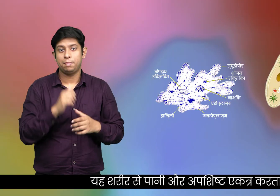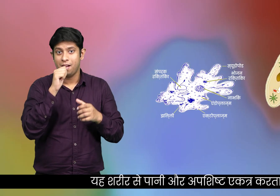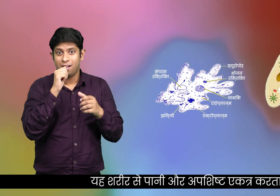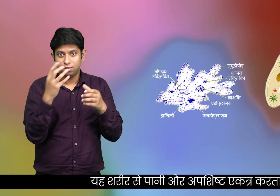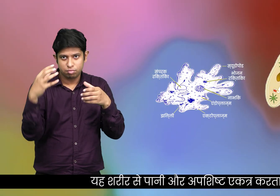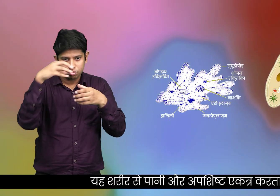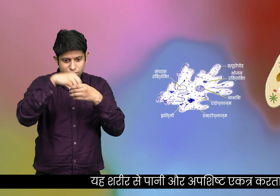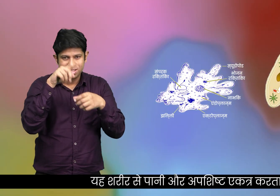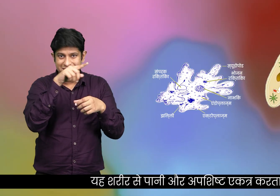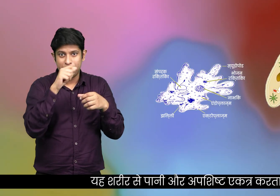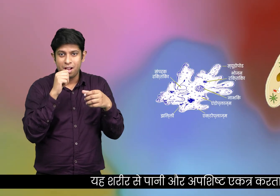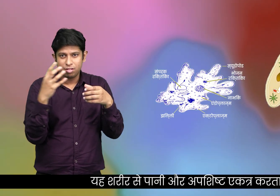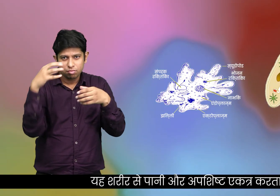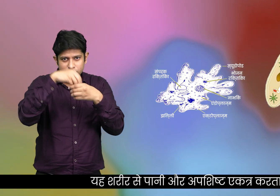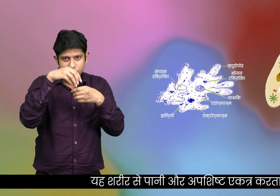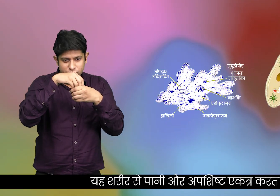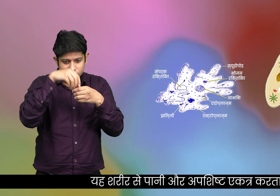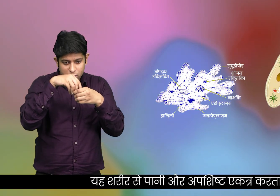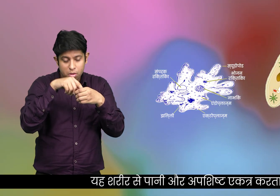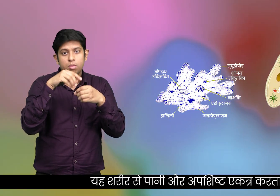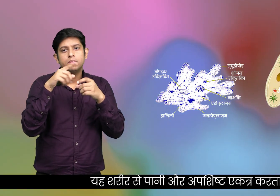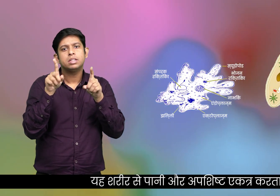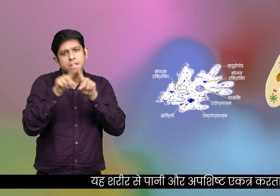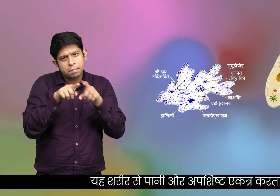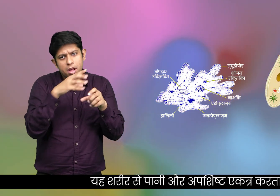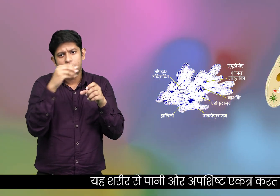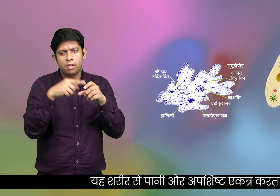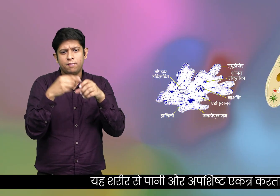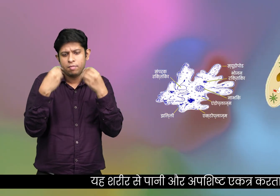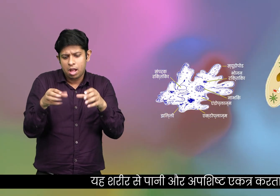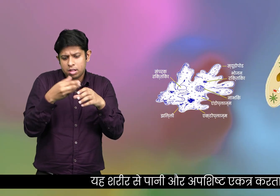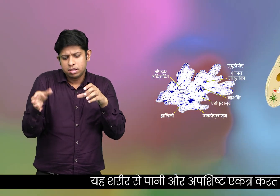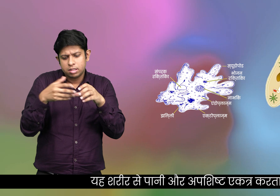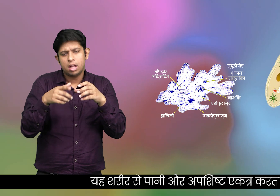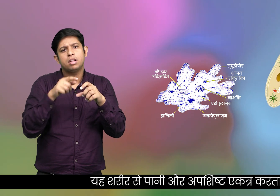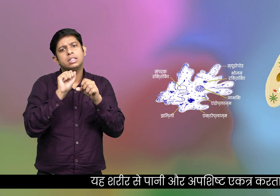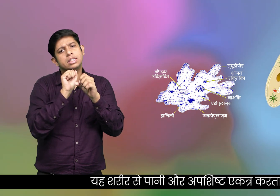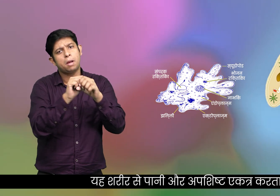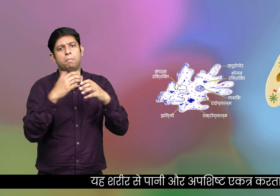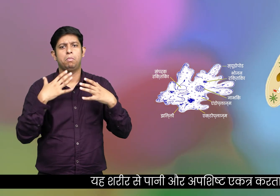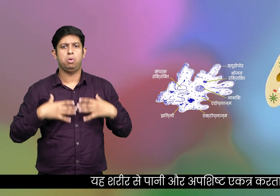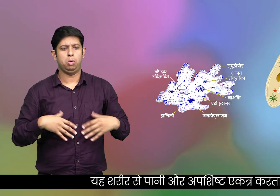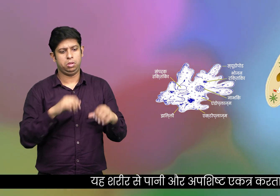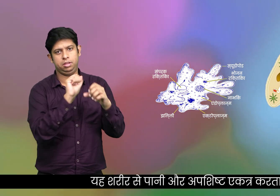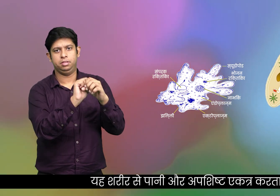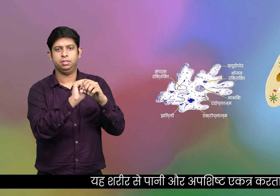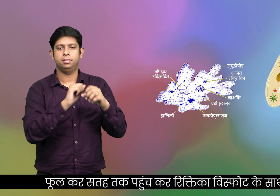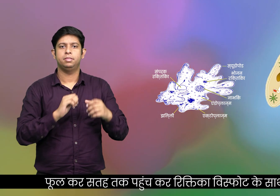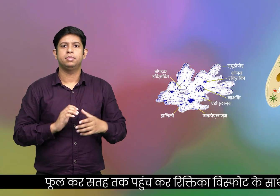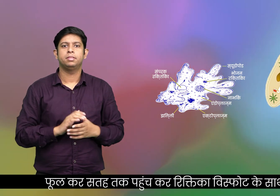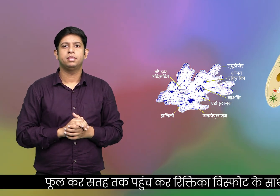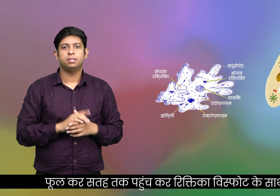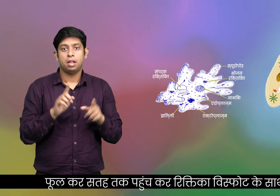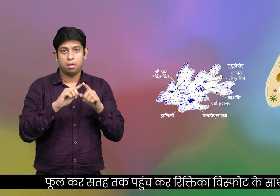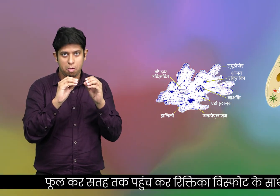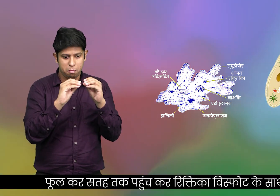यह शरीर से पानी और अपशिष्ट एकत्र करता है, फूलकर सतह